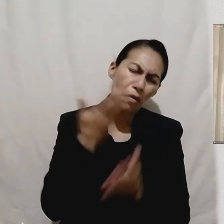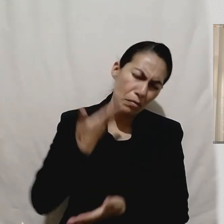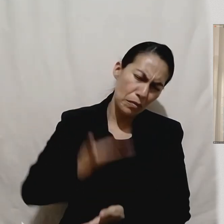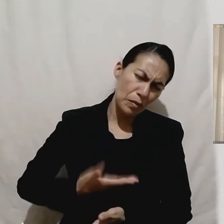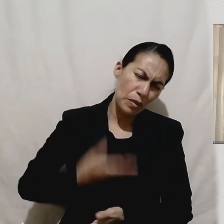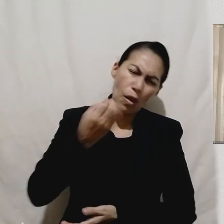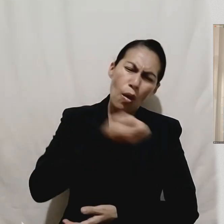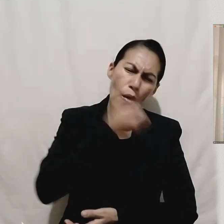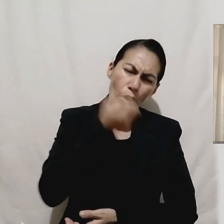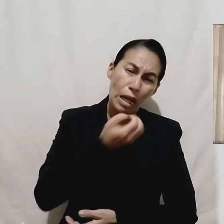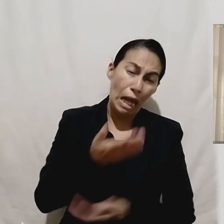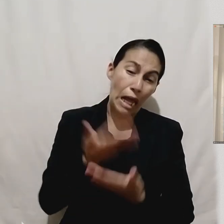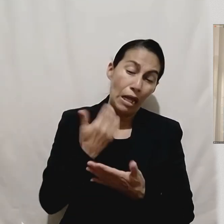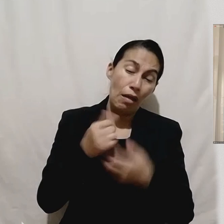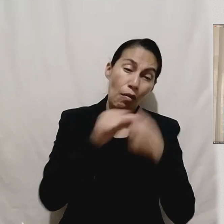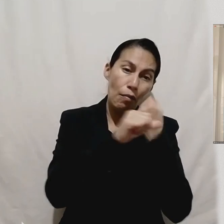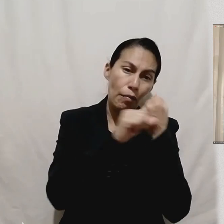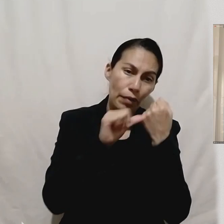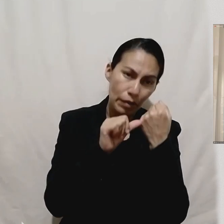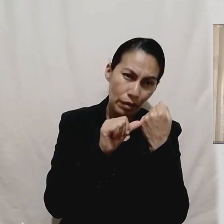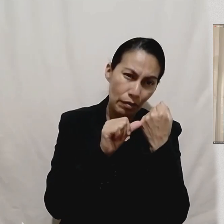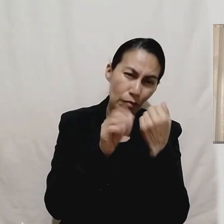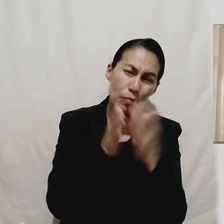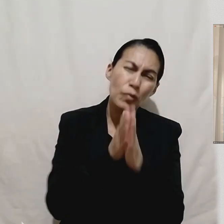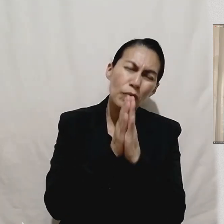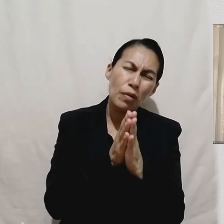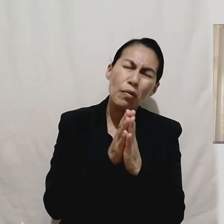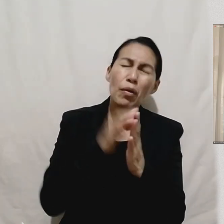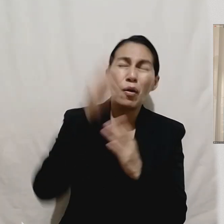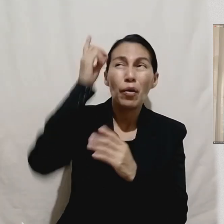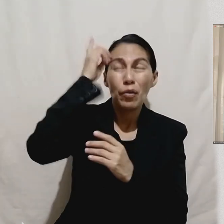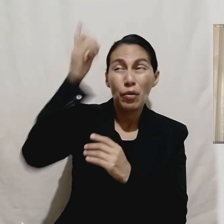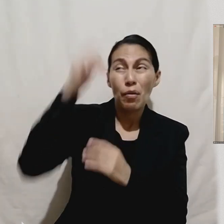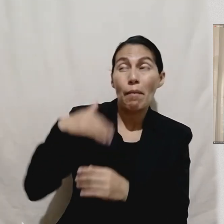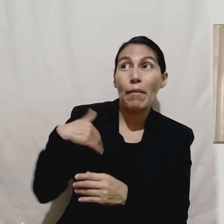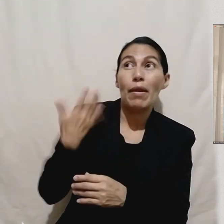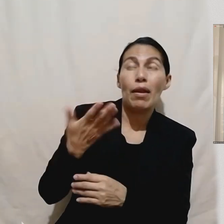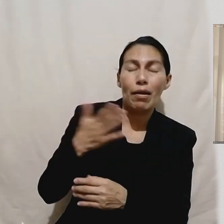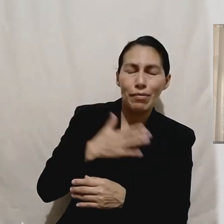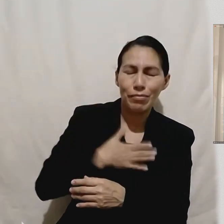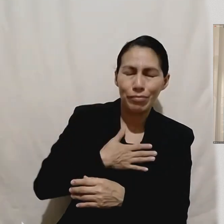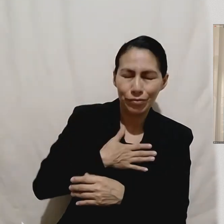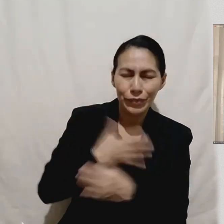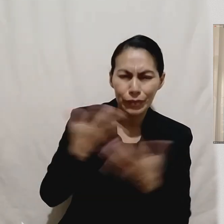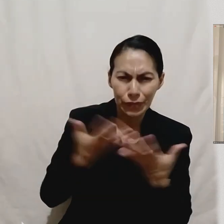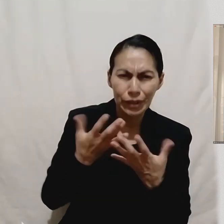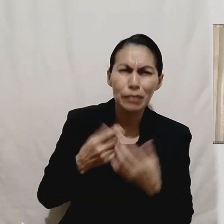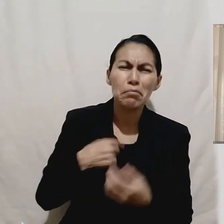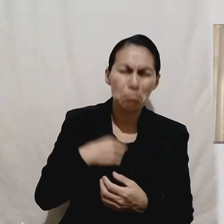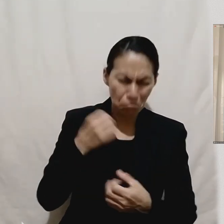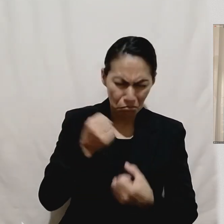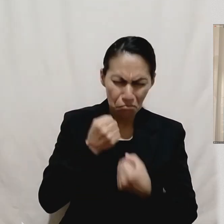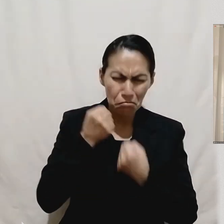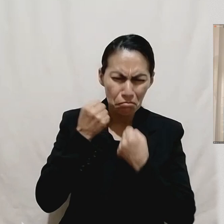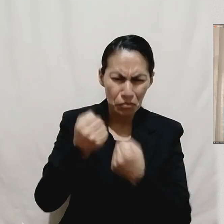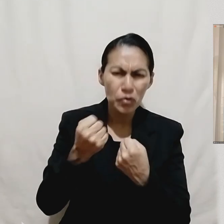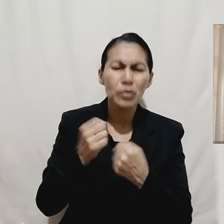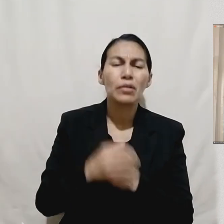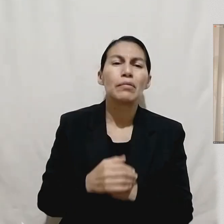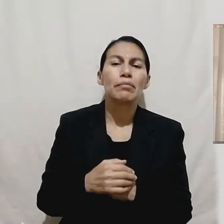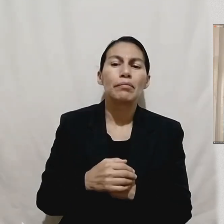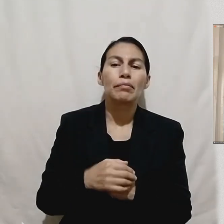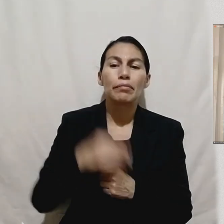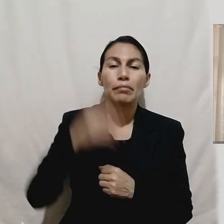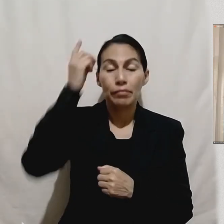orando por mí ya que me operaron pero necesito un milagro de parte de Dios yo sé que él lo hará para